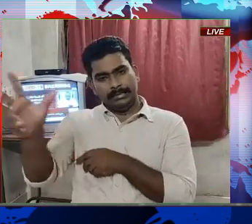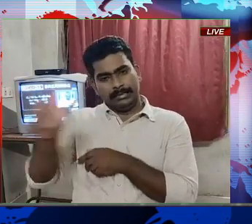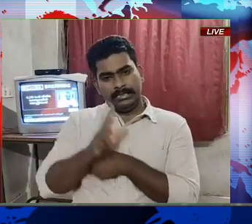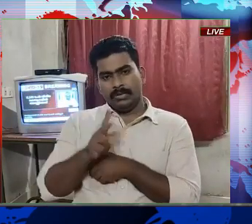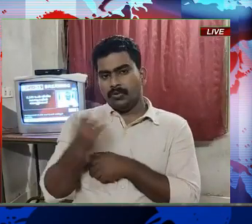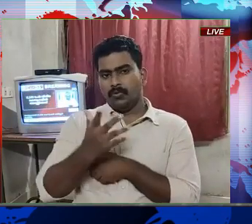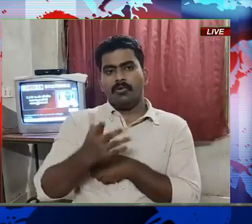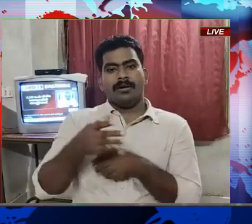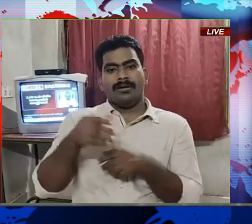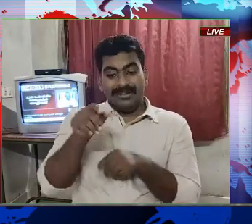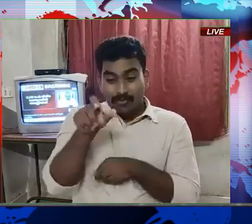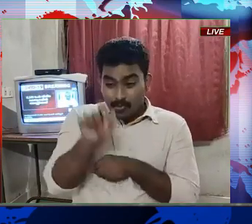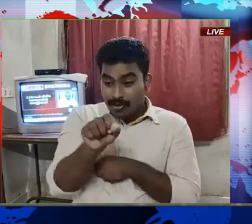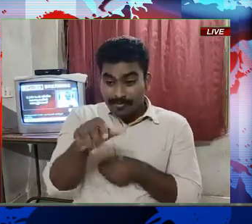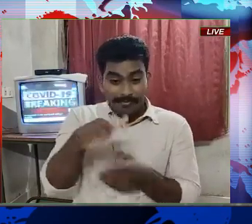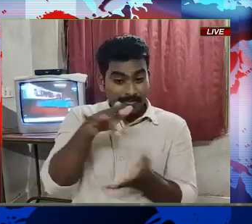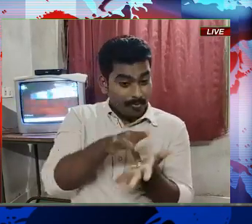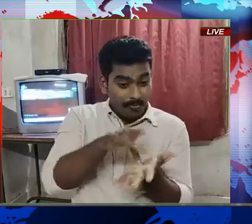ഇതേവരെ ഉണ്ടായ